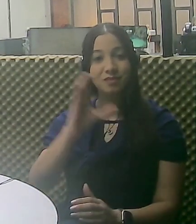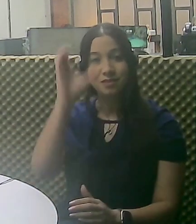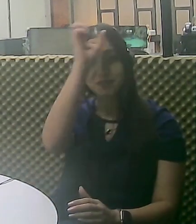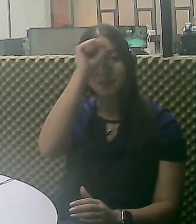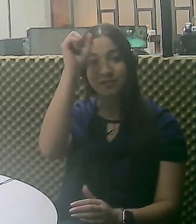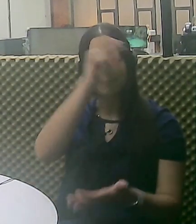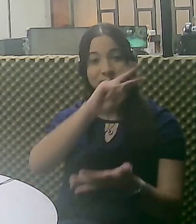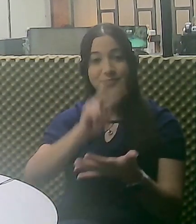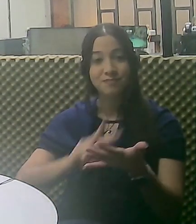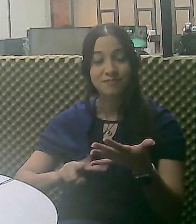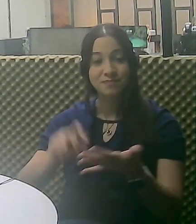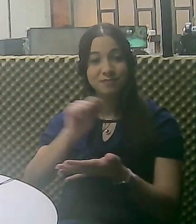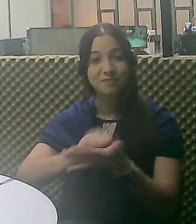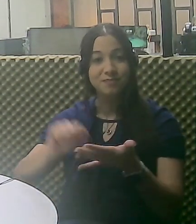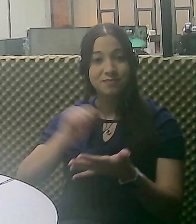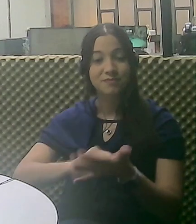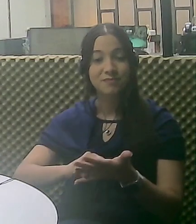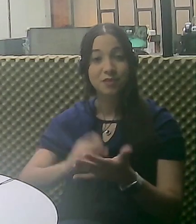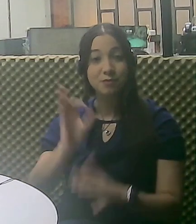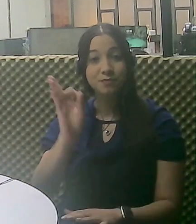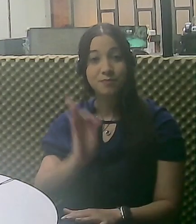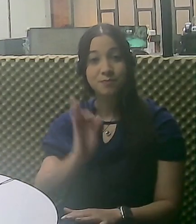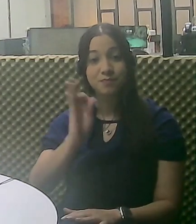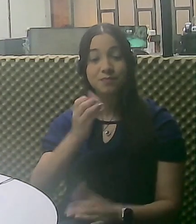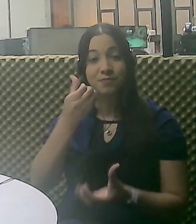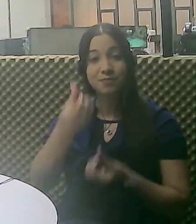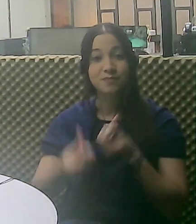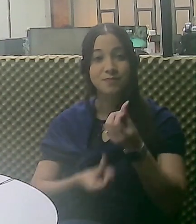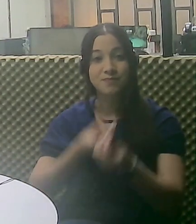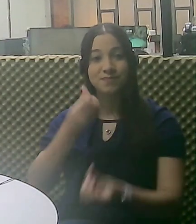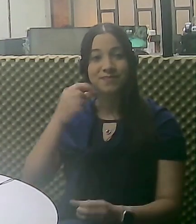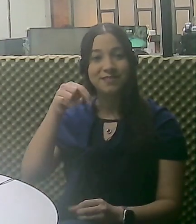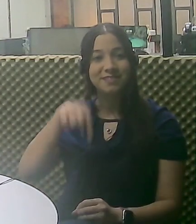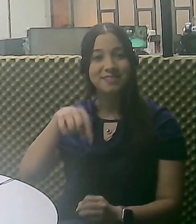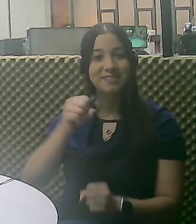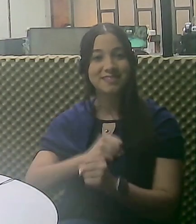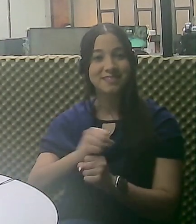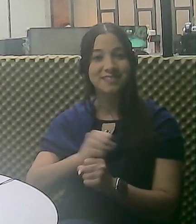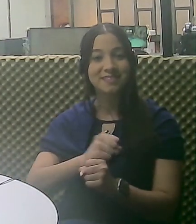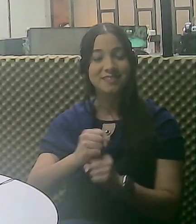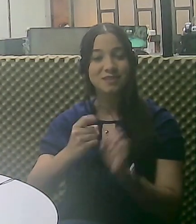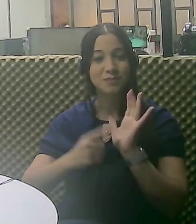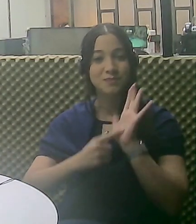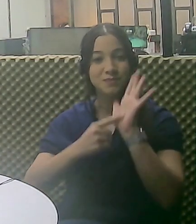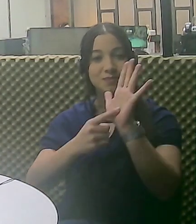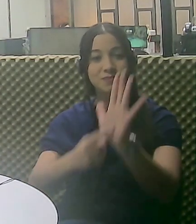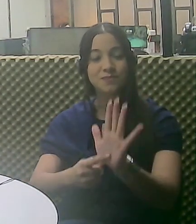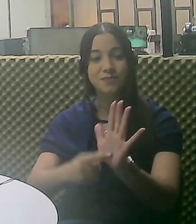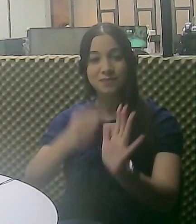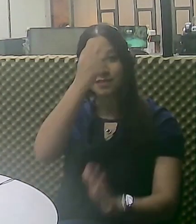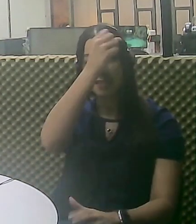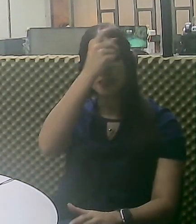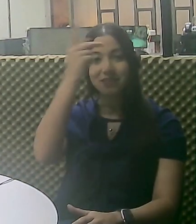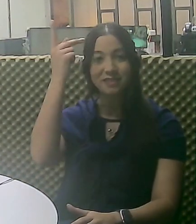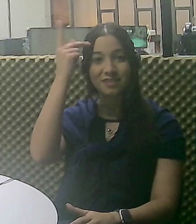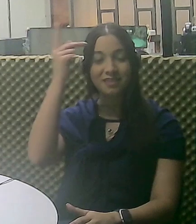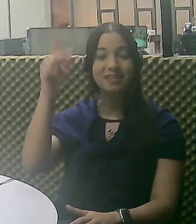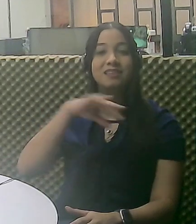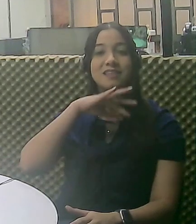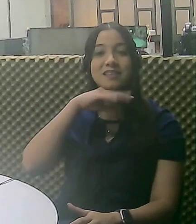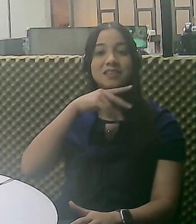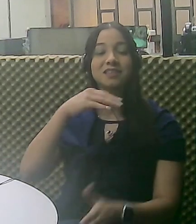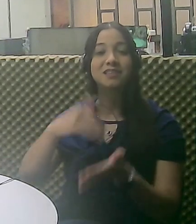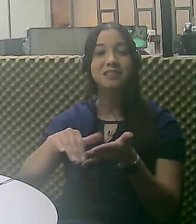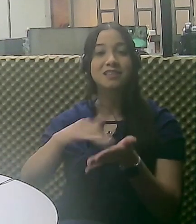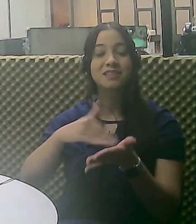Alfabetização. Os números referentes ao primeiro semestre deste ano foram apresentados ao prefeito Adelmo Leão pela